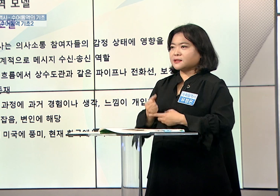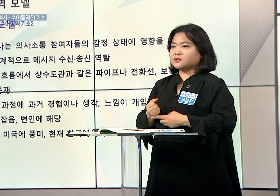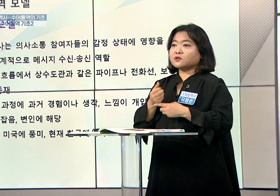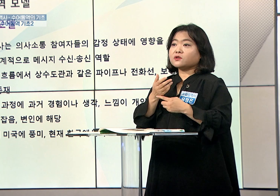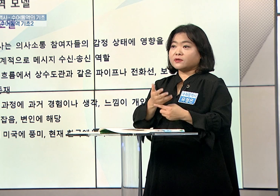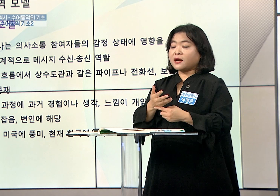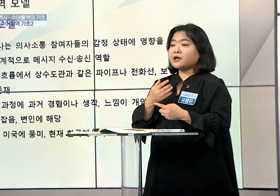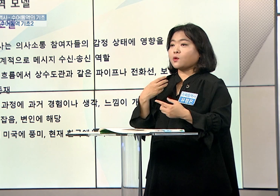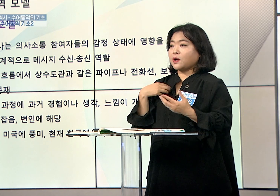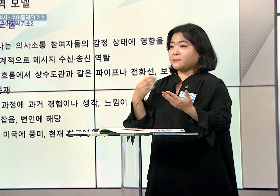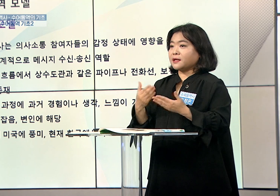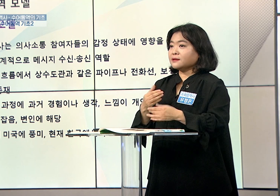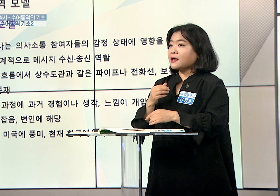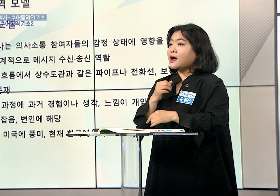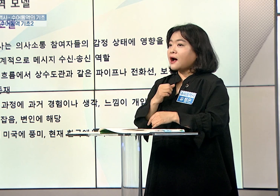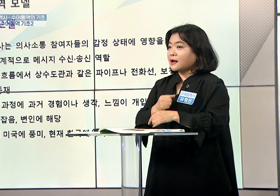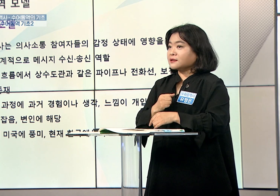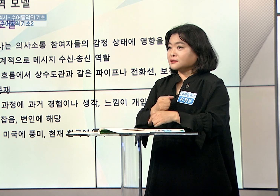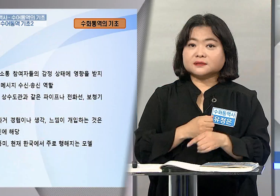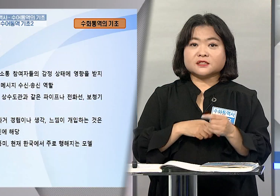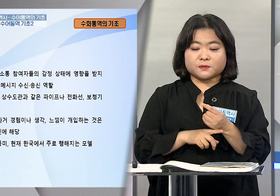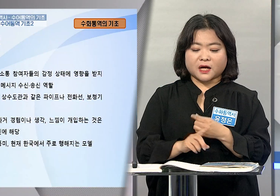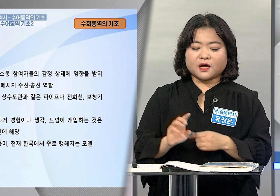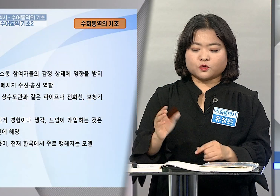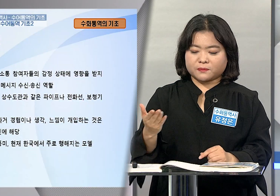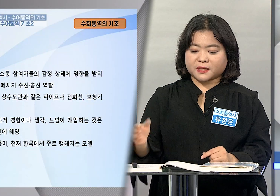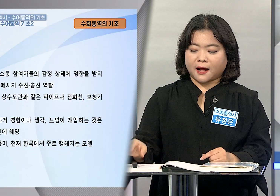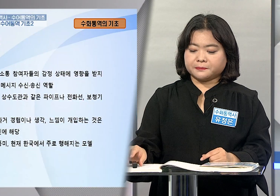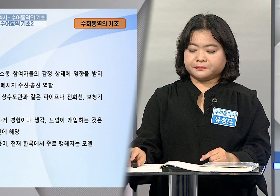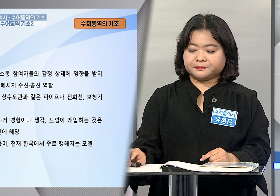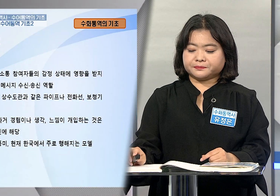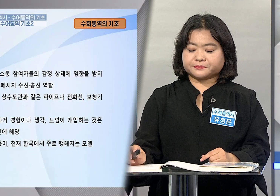받아서 전달의 역할만 하라는 의미가 됩니다.